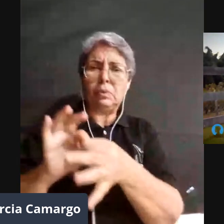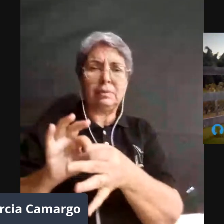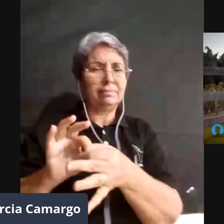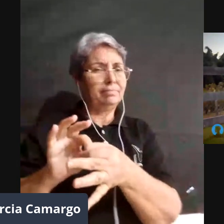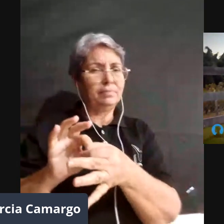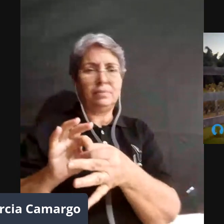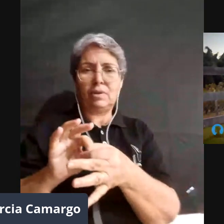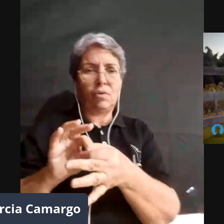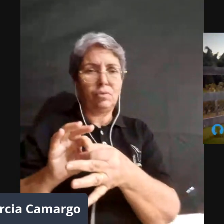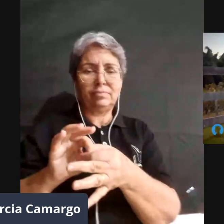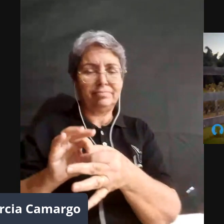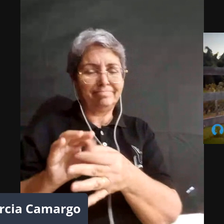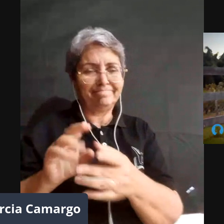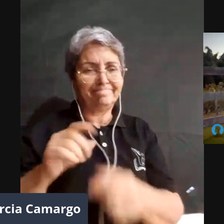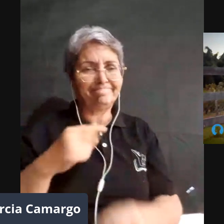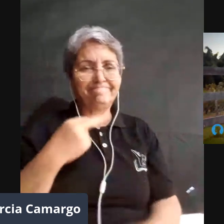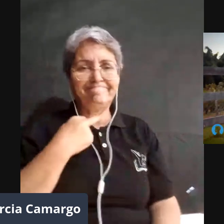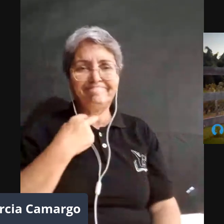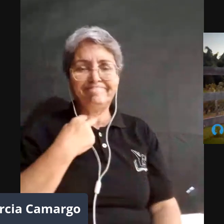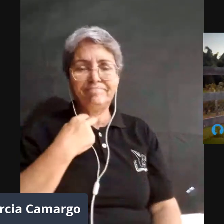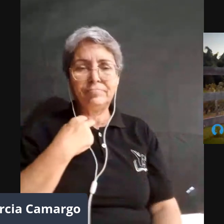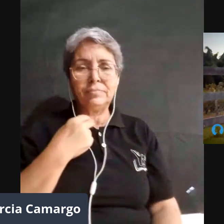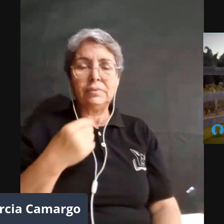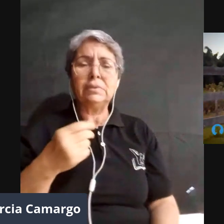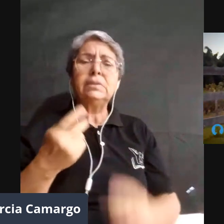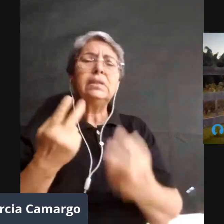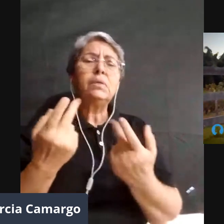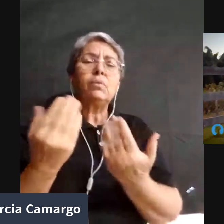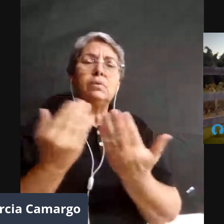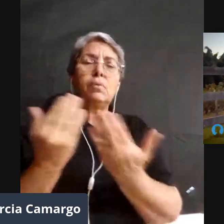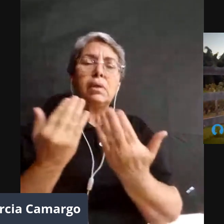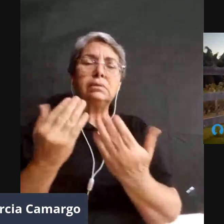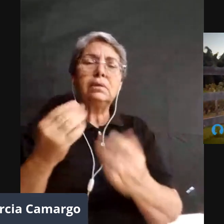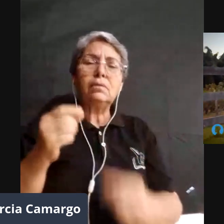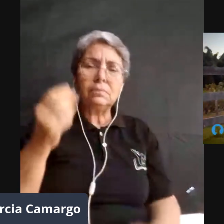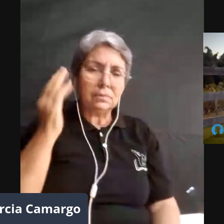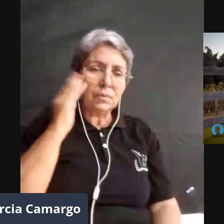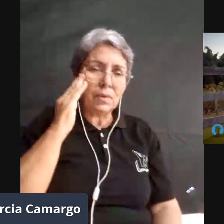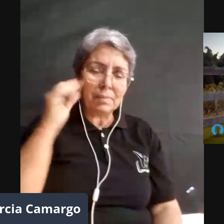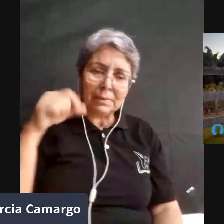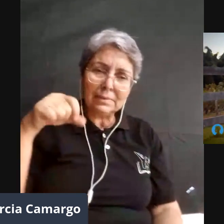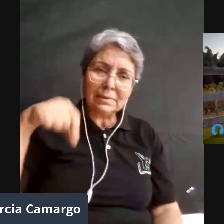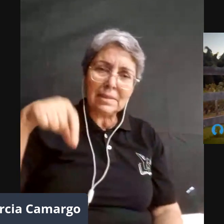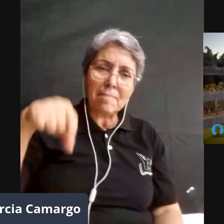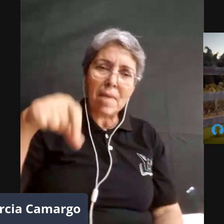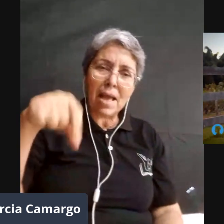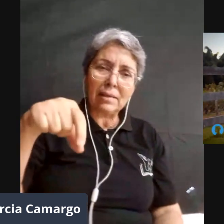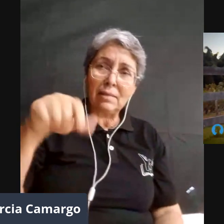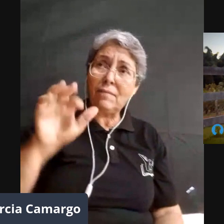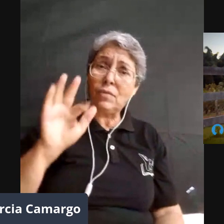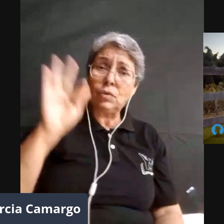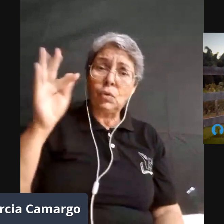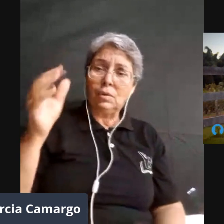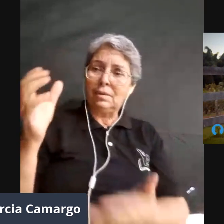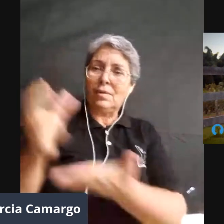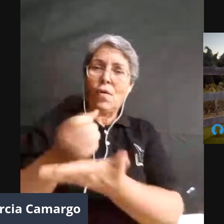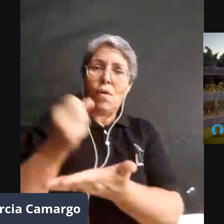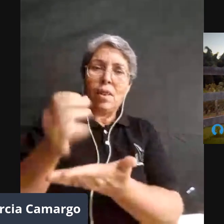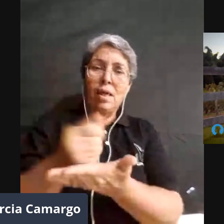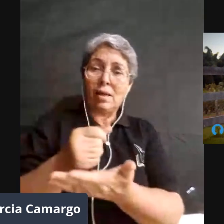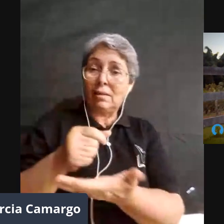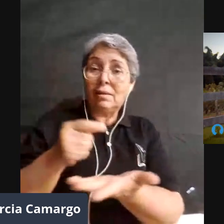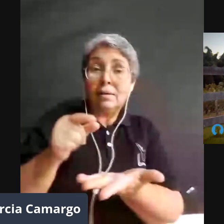você planta um tipo de semente, há de colher aquilo que plantou. E nós estamos nessa situação por causa